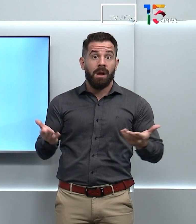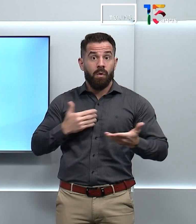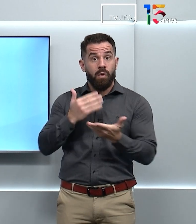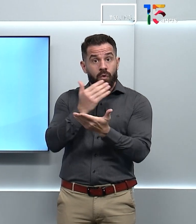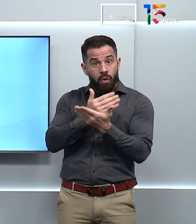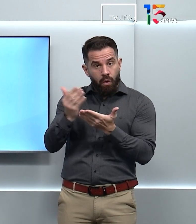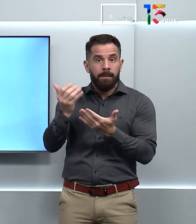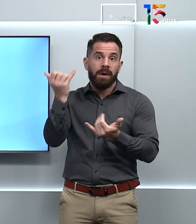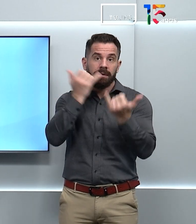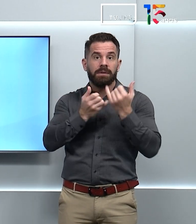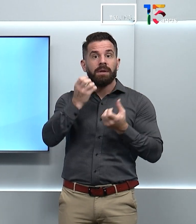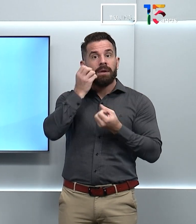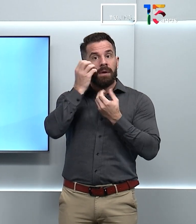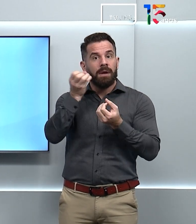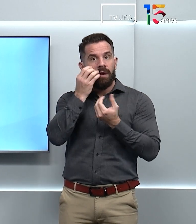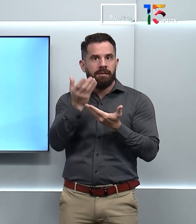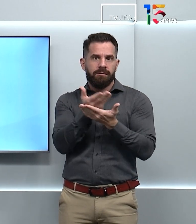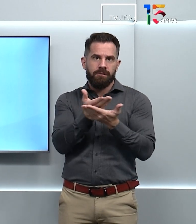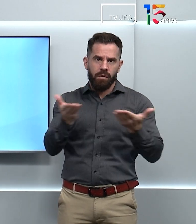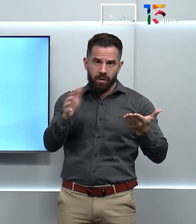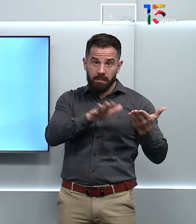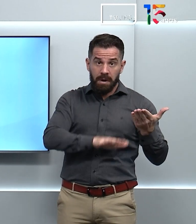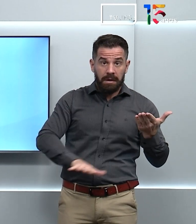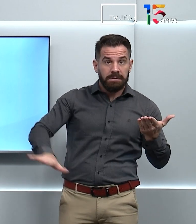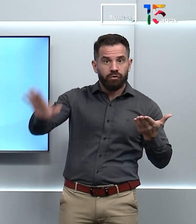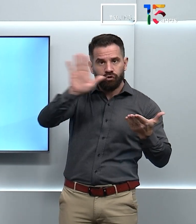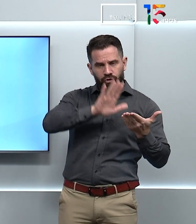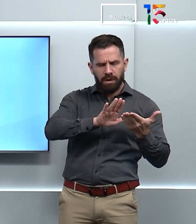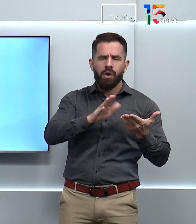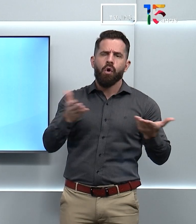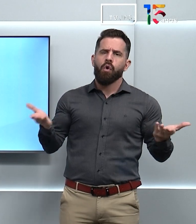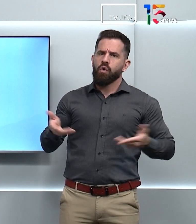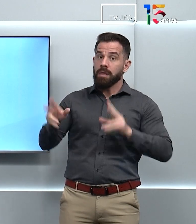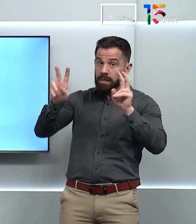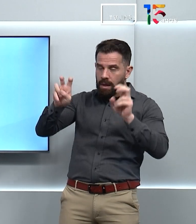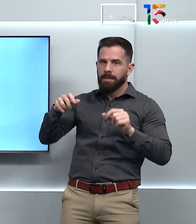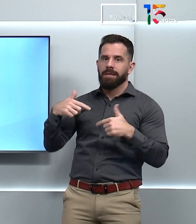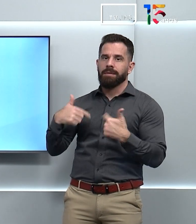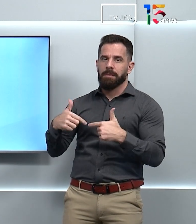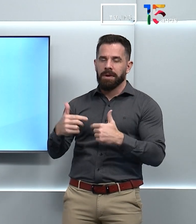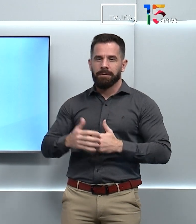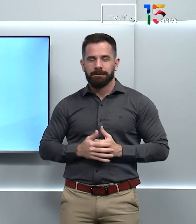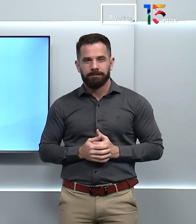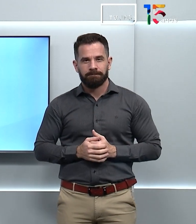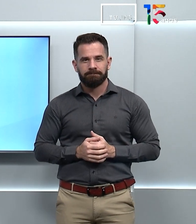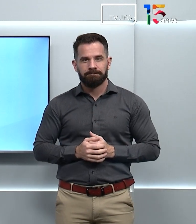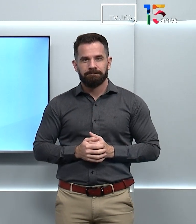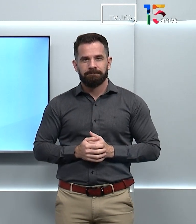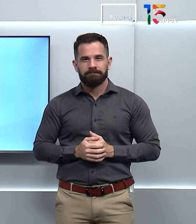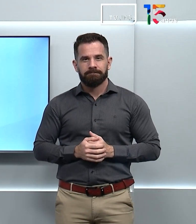com as nossas informações do Giro de Notícias, que hoje fala de trabalho.